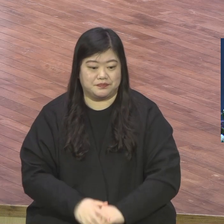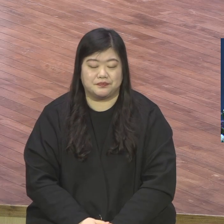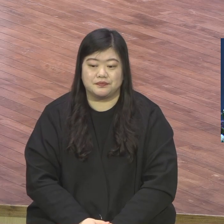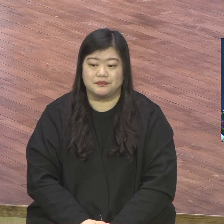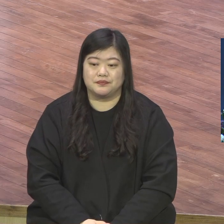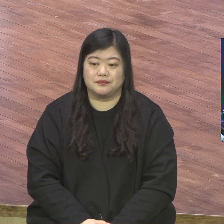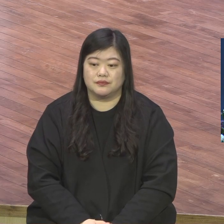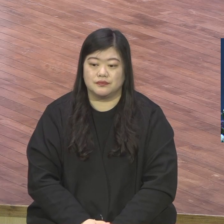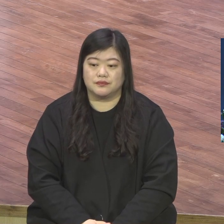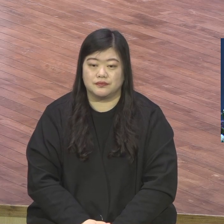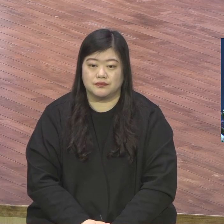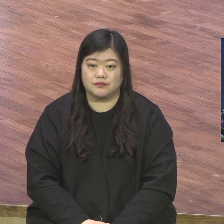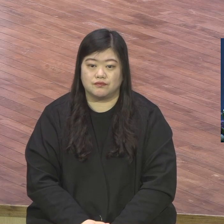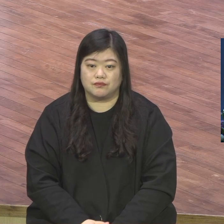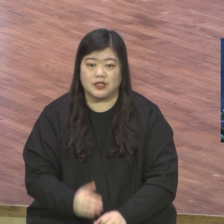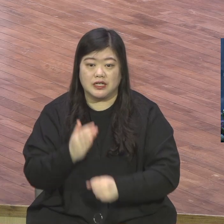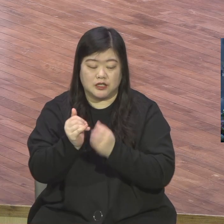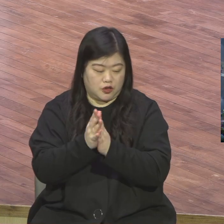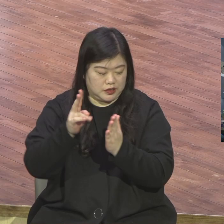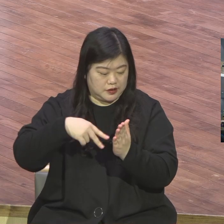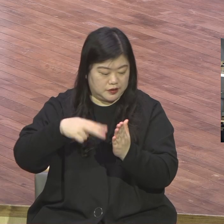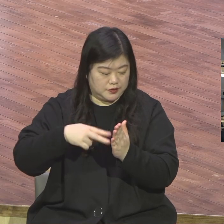누리느냐? 1절 보세요.